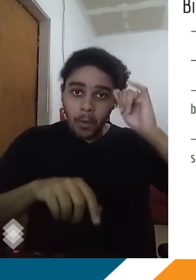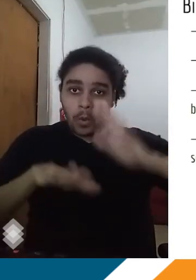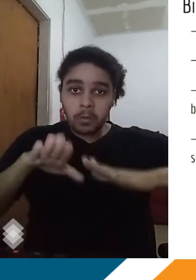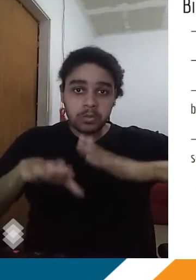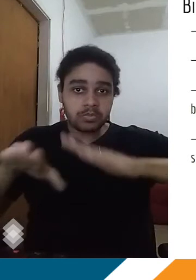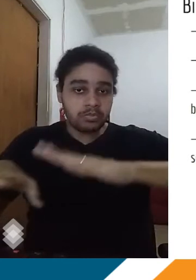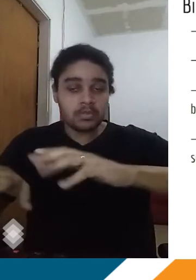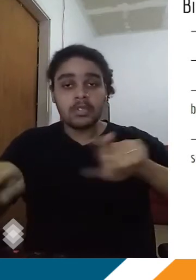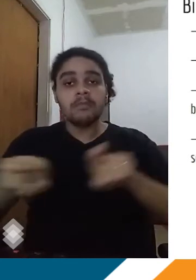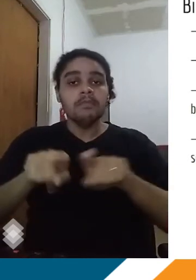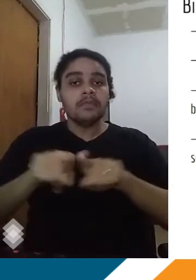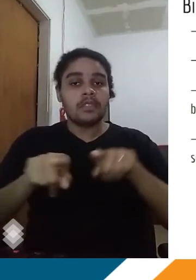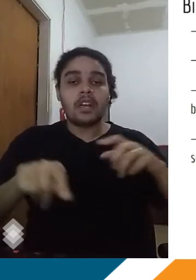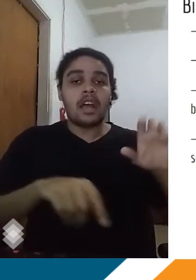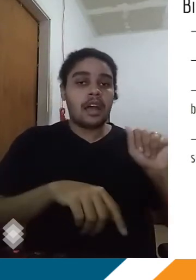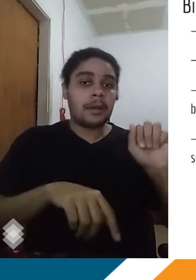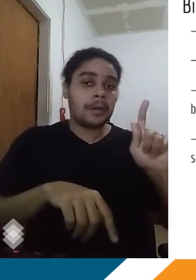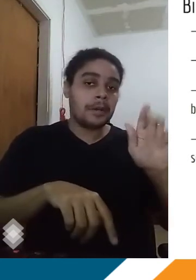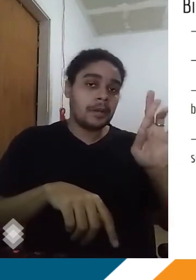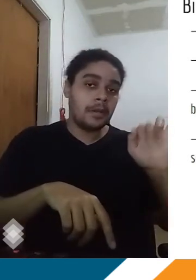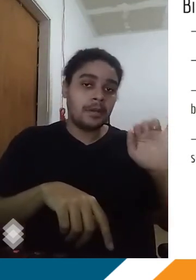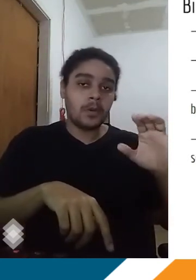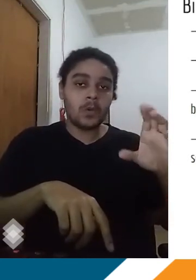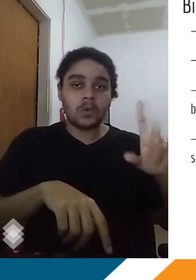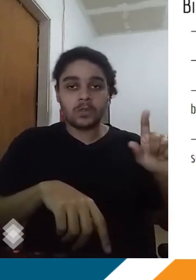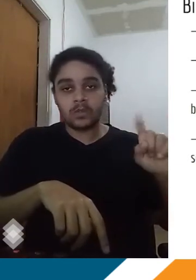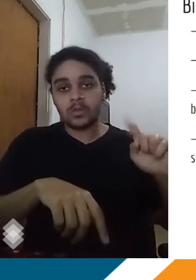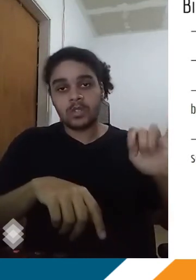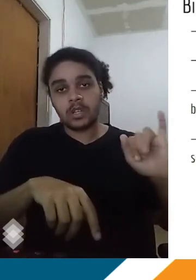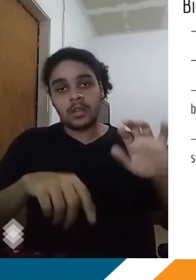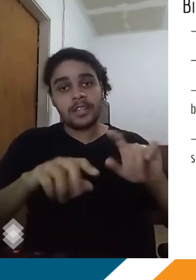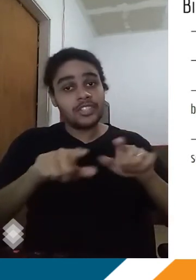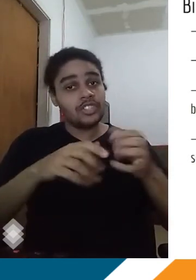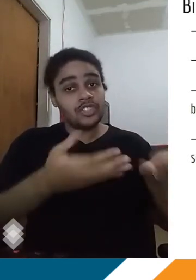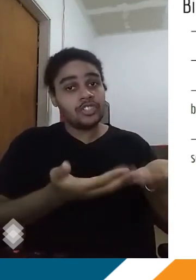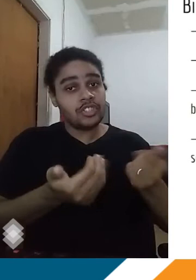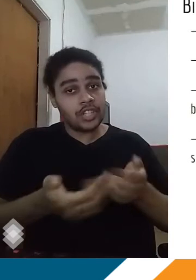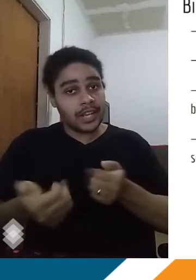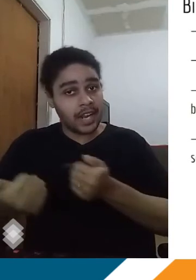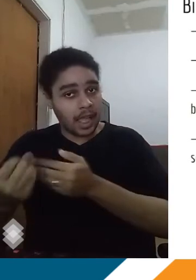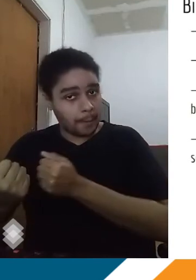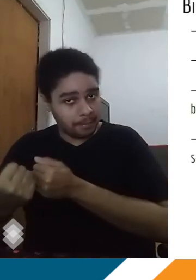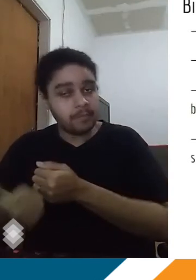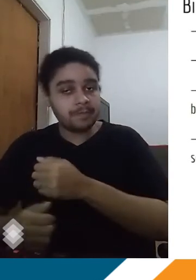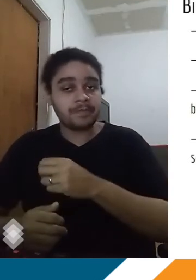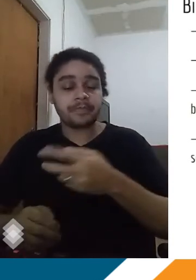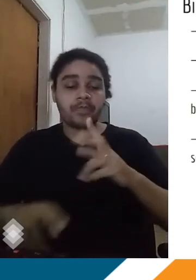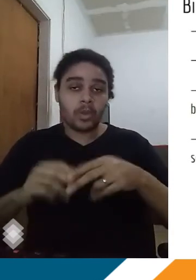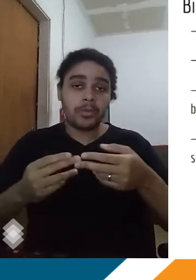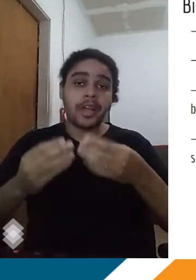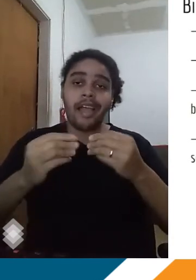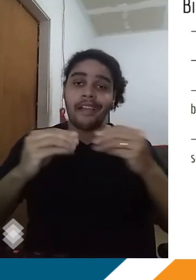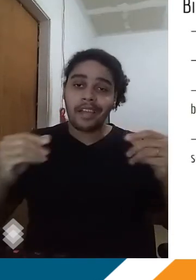a agricultura, que retira a cobertura vegetal e aumenta o processo de lixiviação. Portanto, a gente tem um processo de